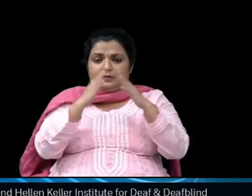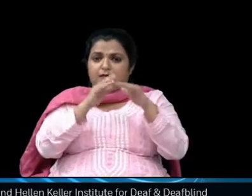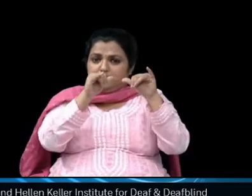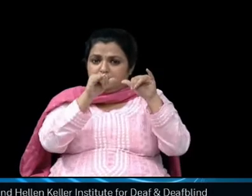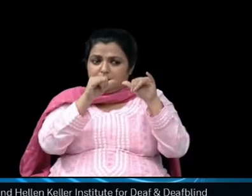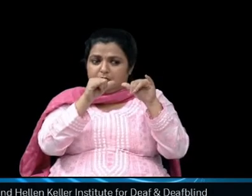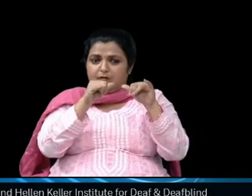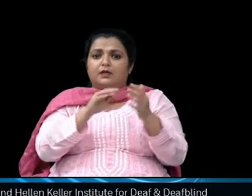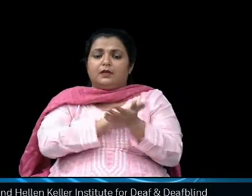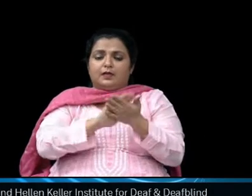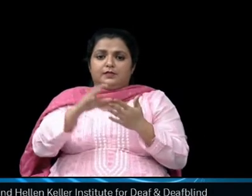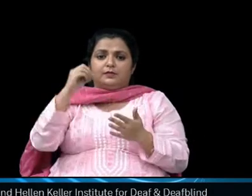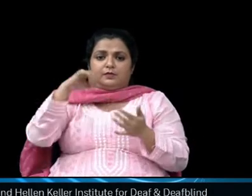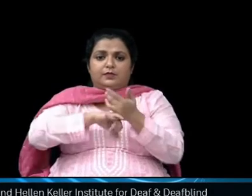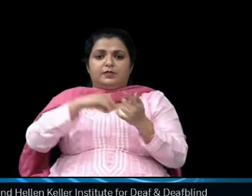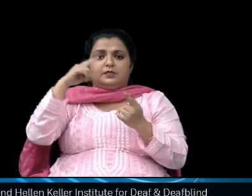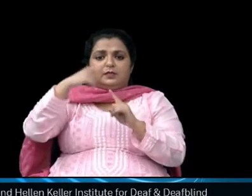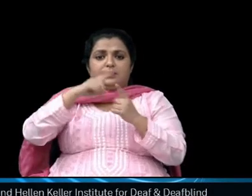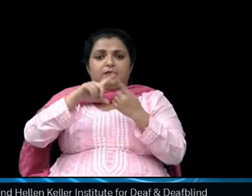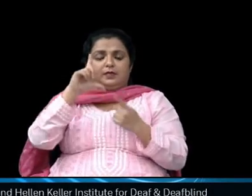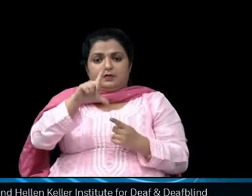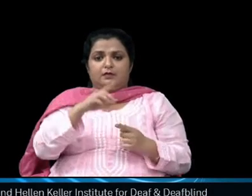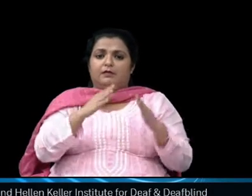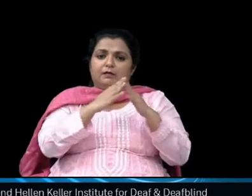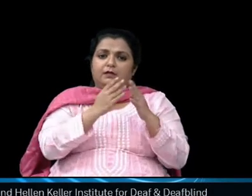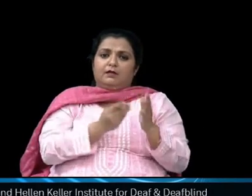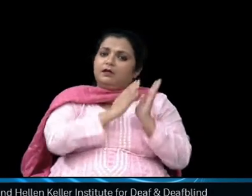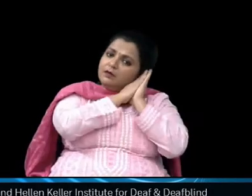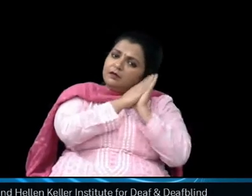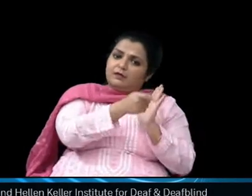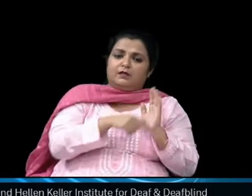राद्चे हिस्त्या साथी वीस कोडी नेज में प्रस्तावी दा है